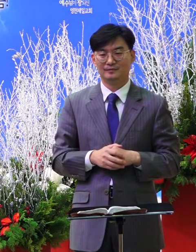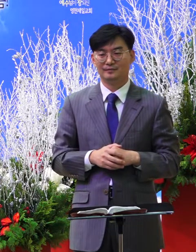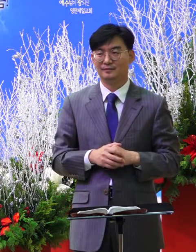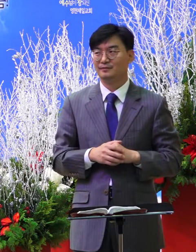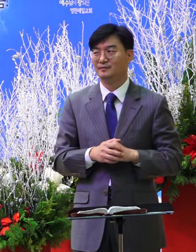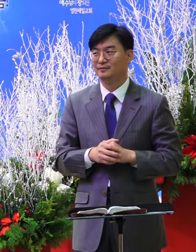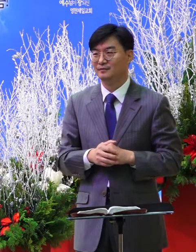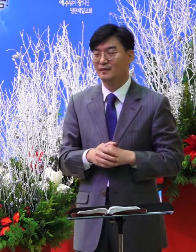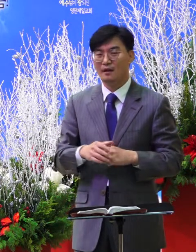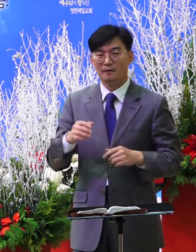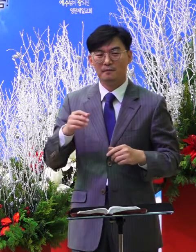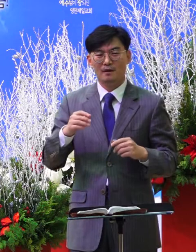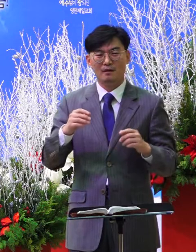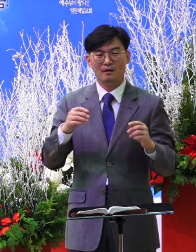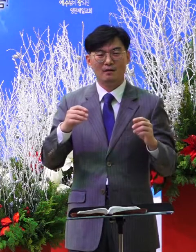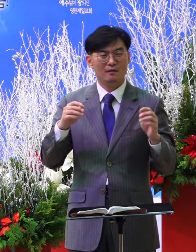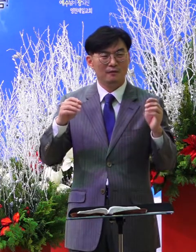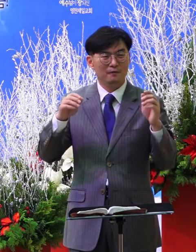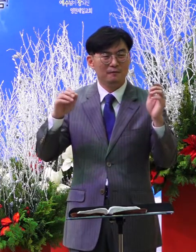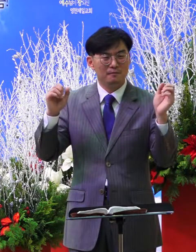사상으로 말하면 영지주의적인 생각을 많이 하는데